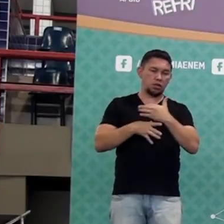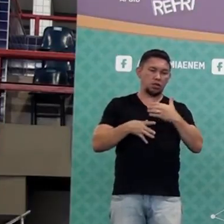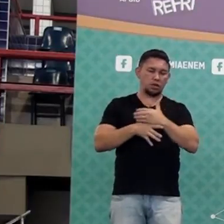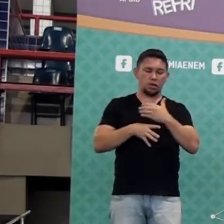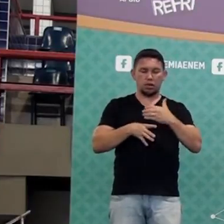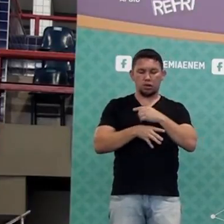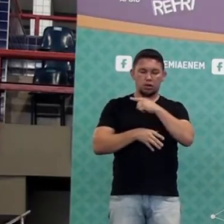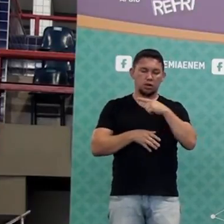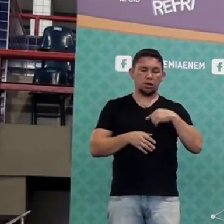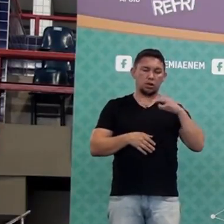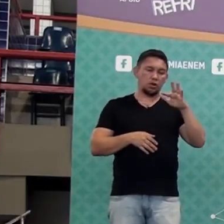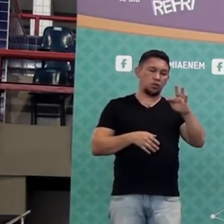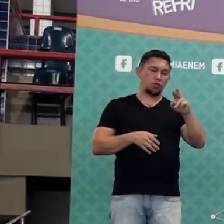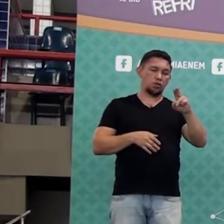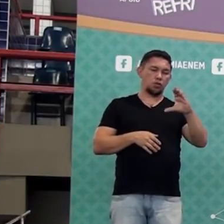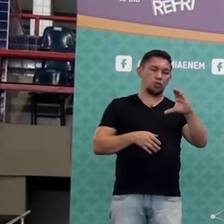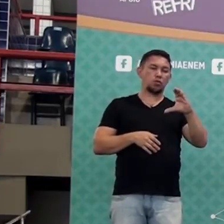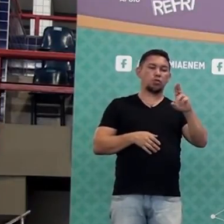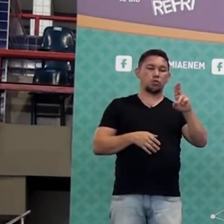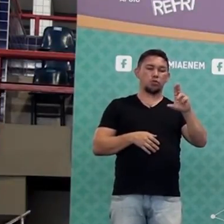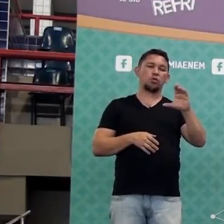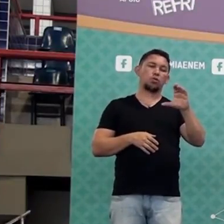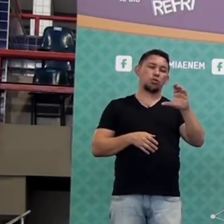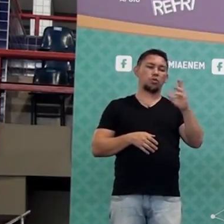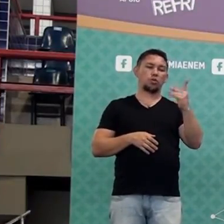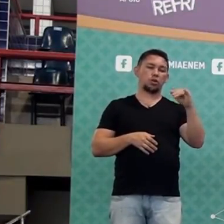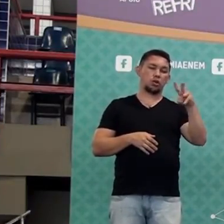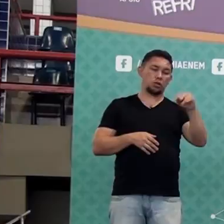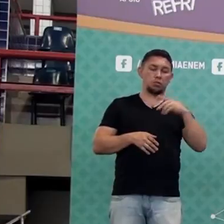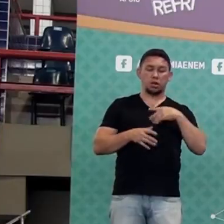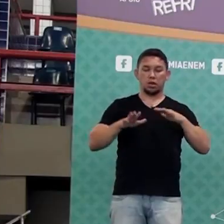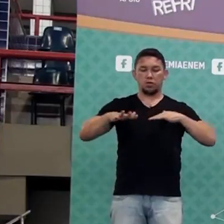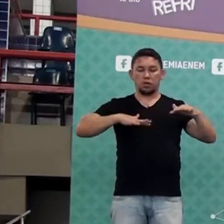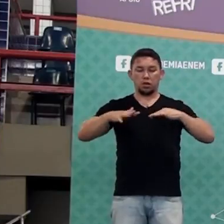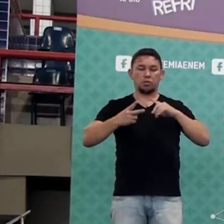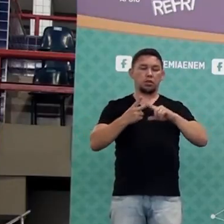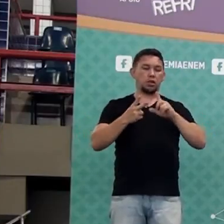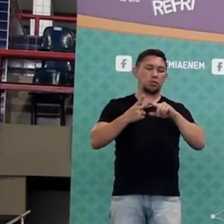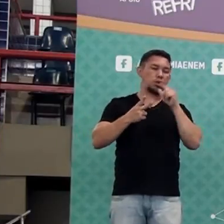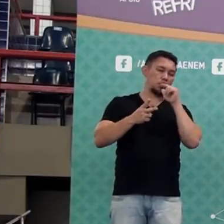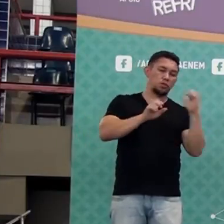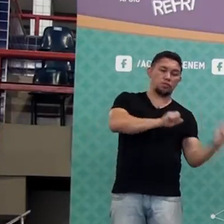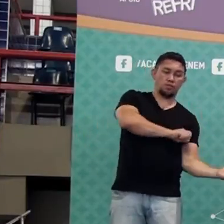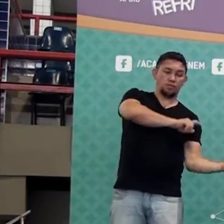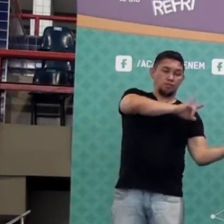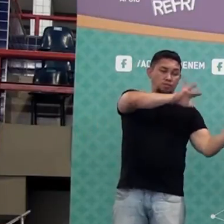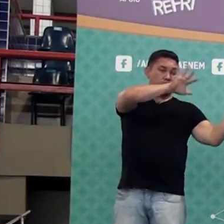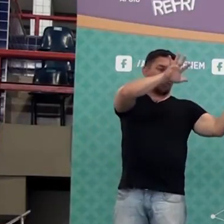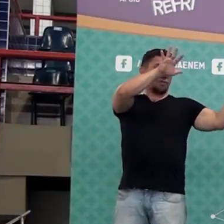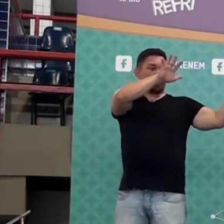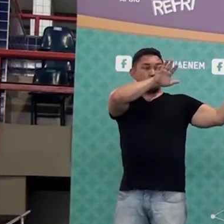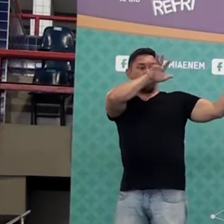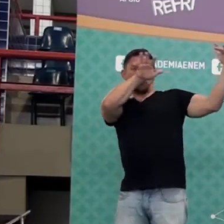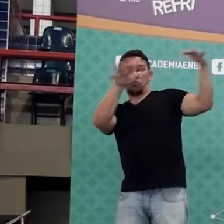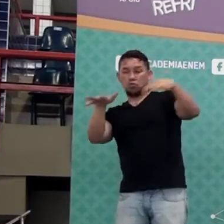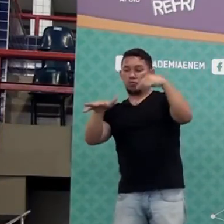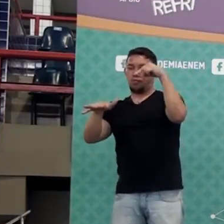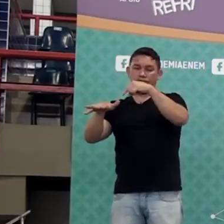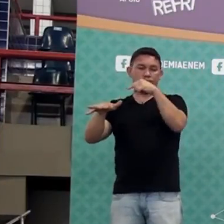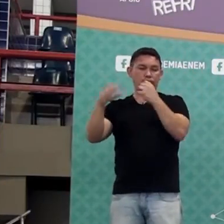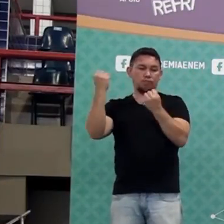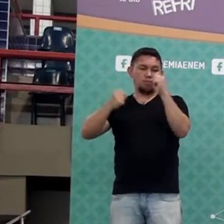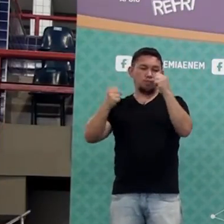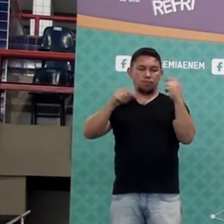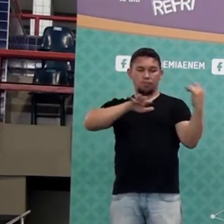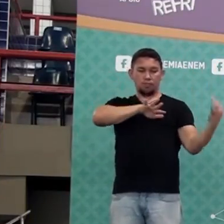né? Houve um terremoto, depois houve um tsunami, a onda veio e alagou a usina, né? Passou